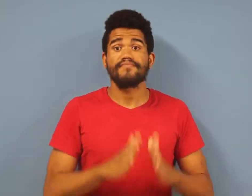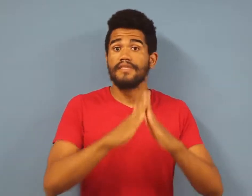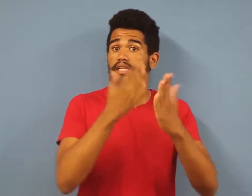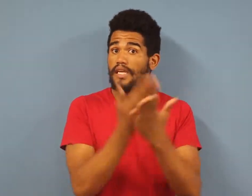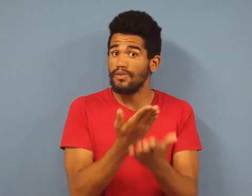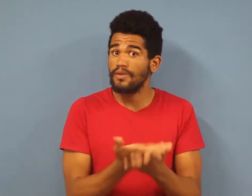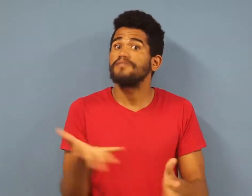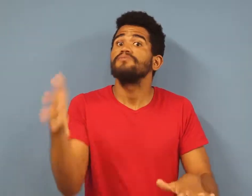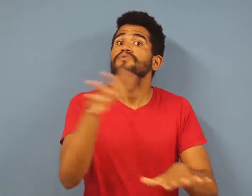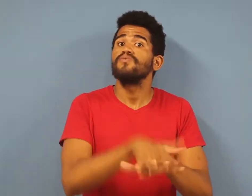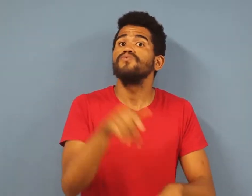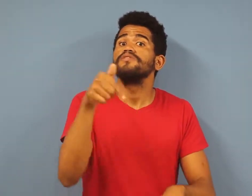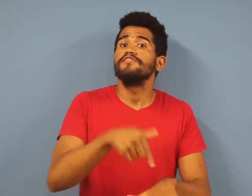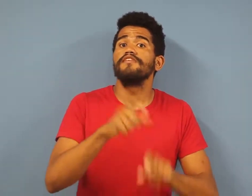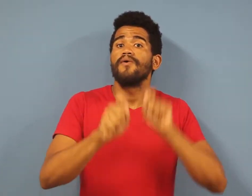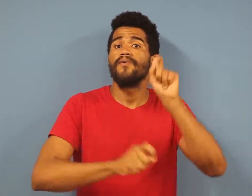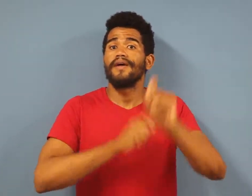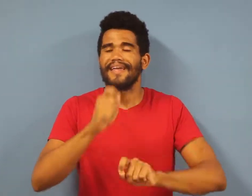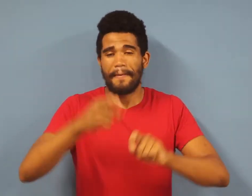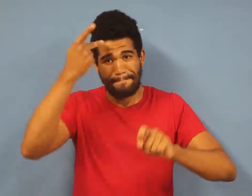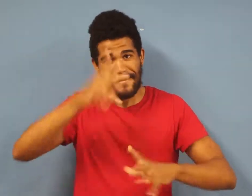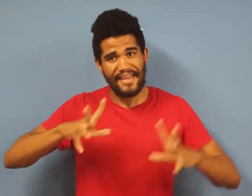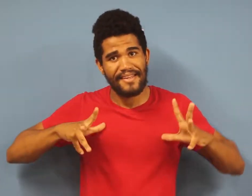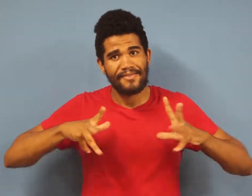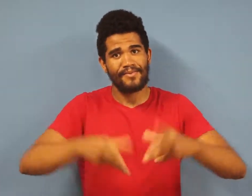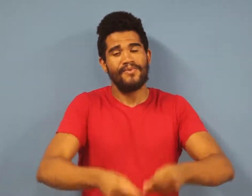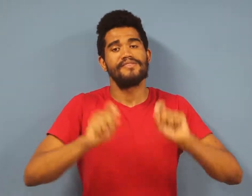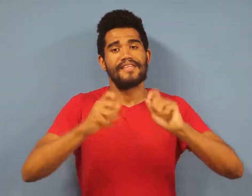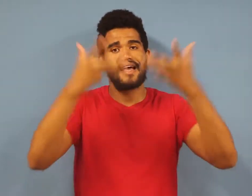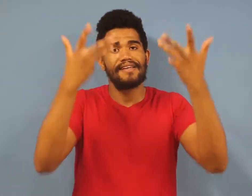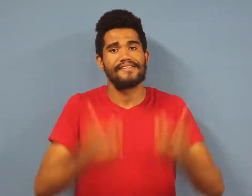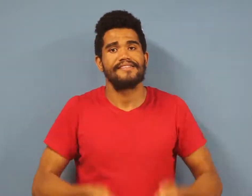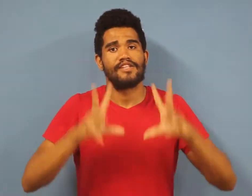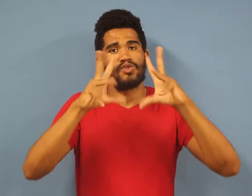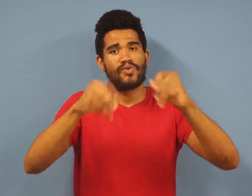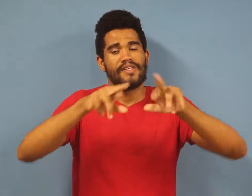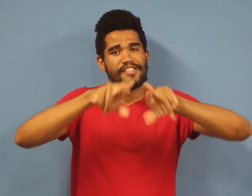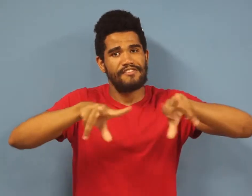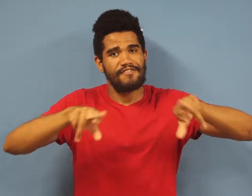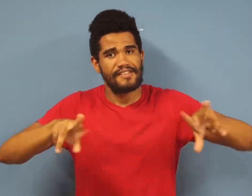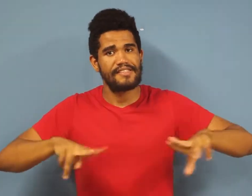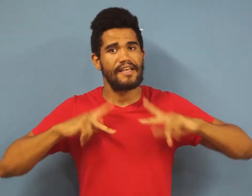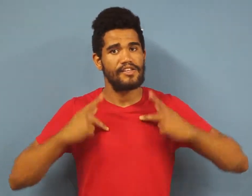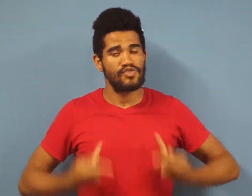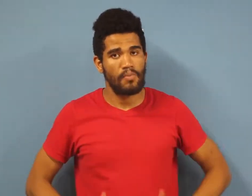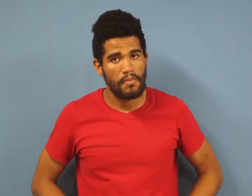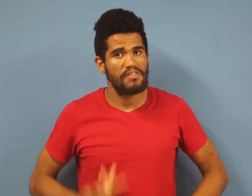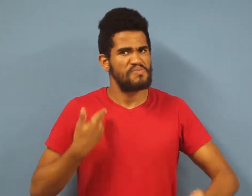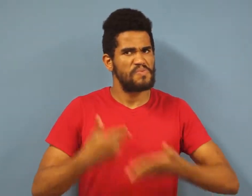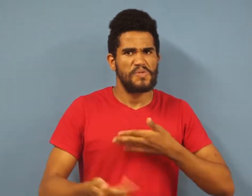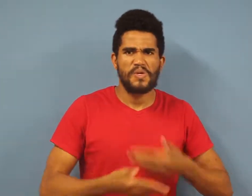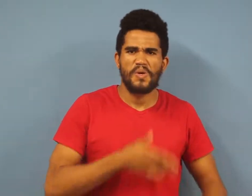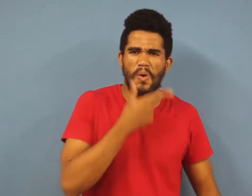inclusiva é a educação para todos que considera toda a diversidade humana, seja de gênero, raça,